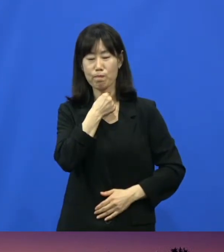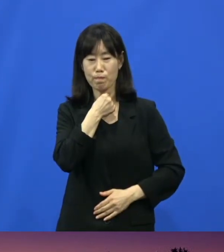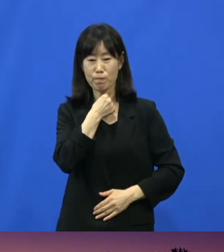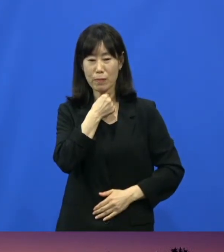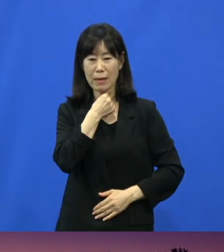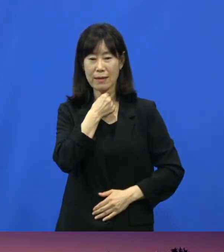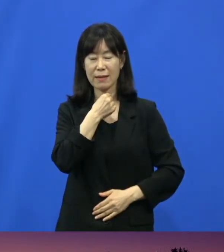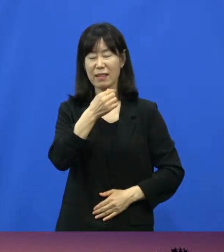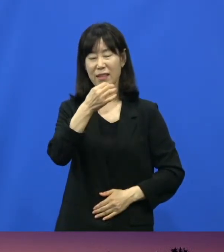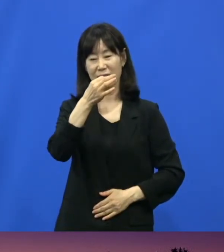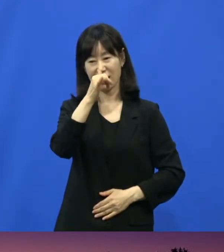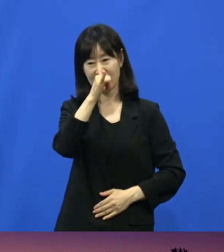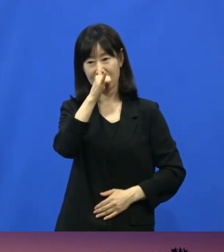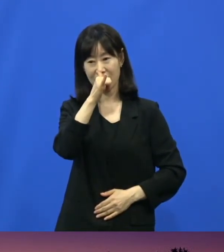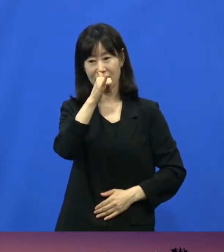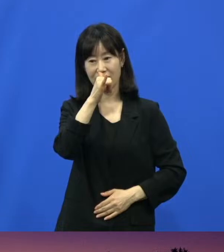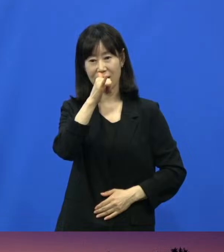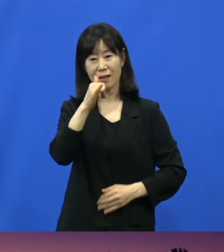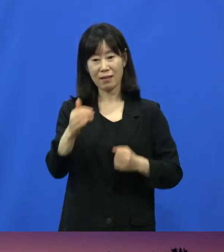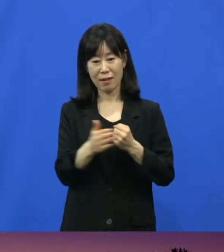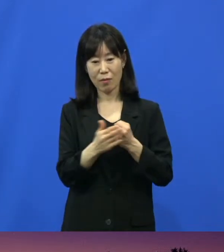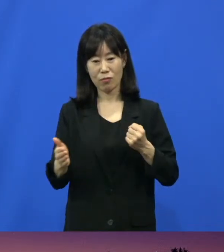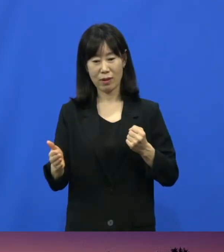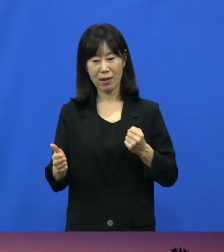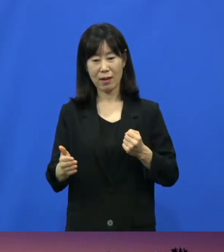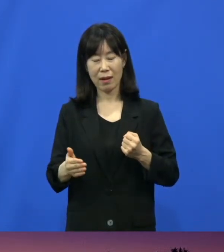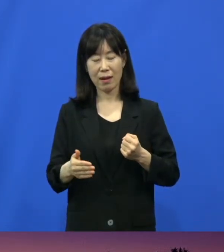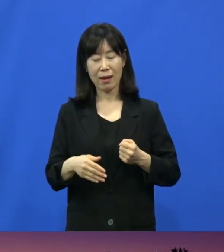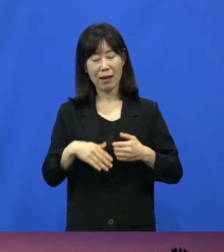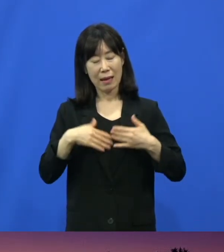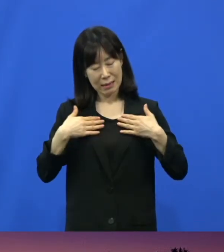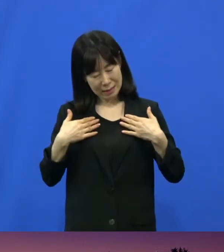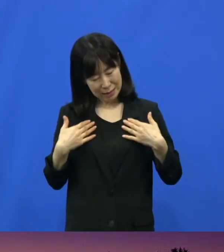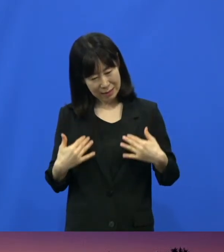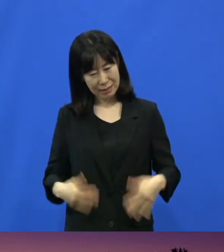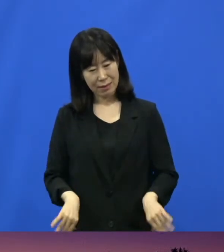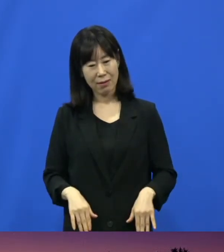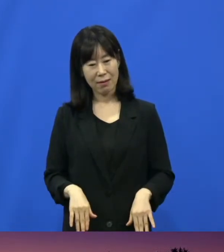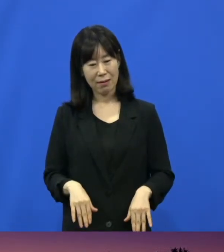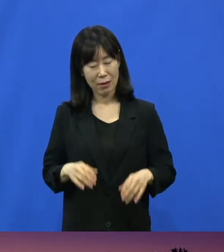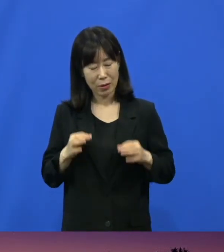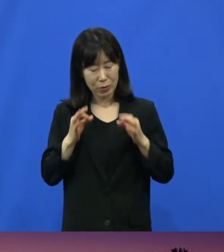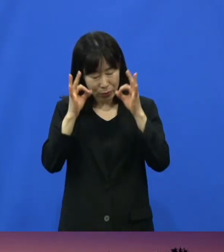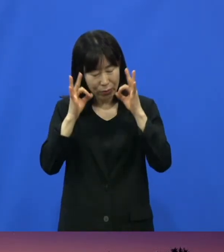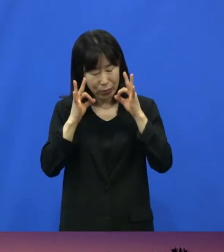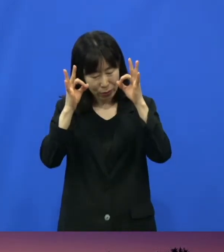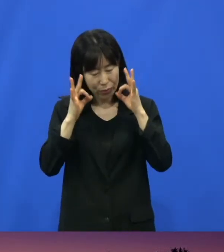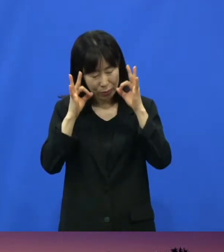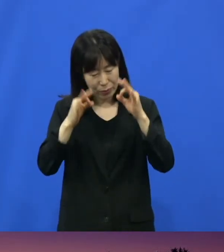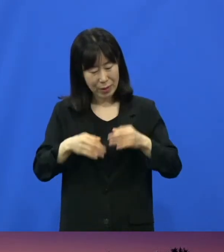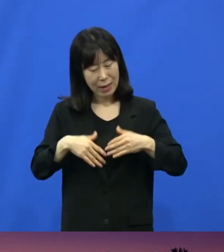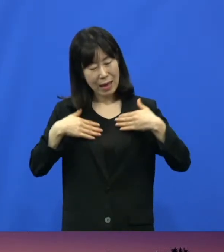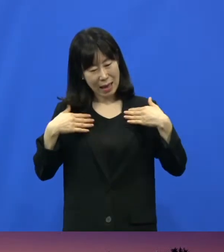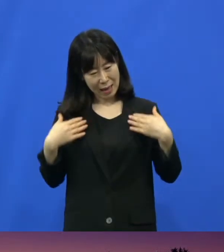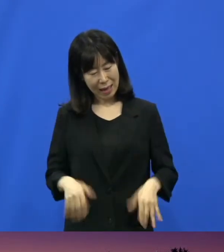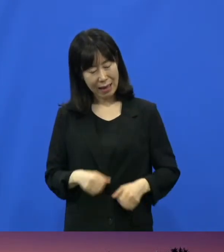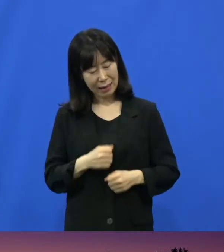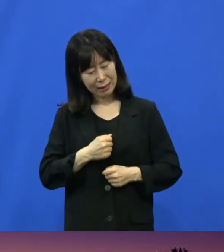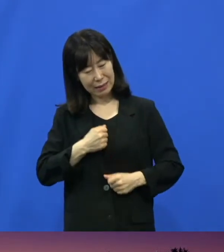그 나중에 어떻게 해요? 소진되는 거예요. 소진. 방전이 되는 거예요. 목회자도 방전이 돼